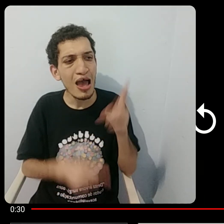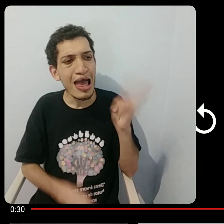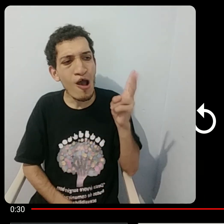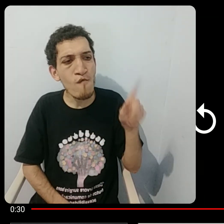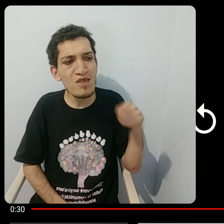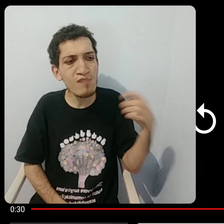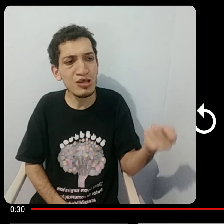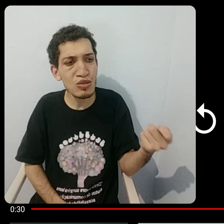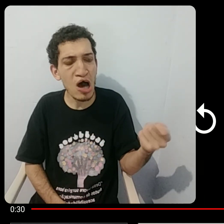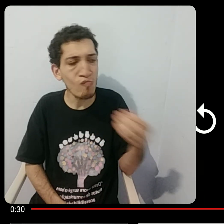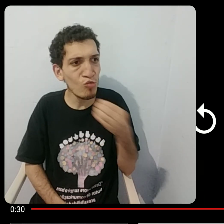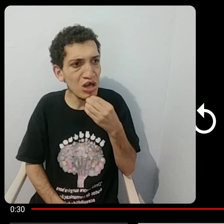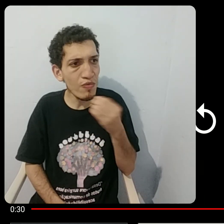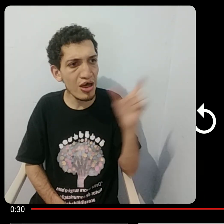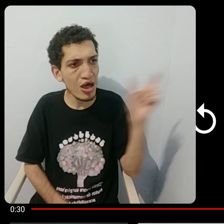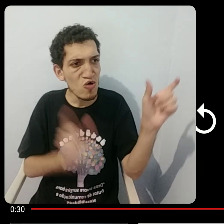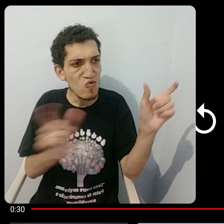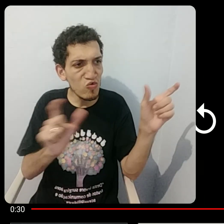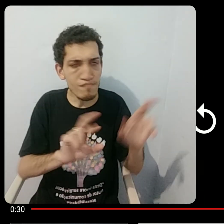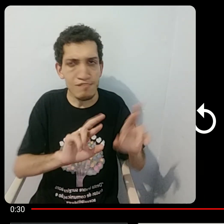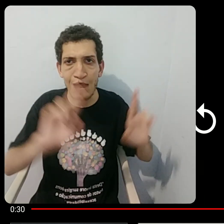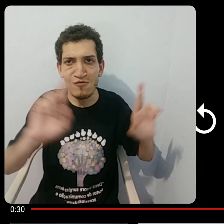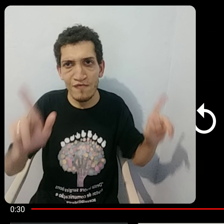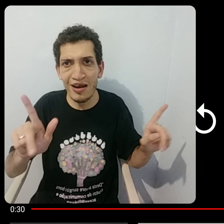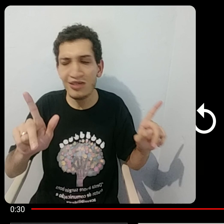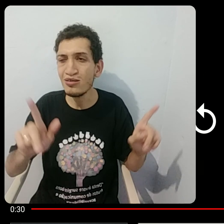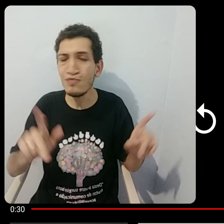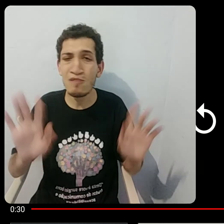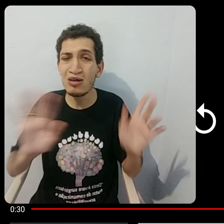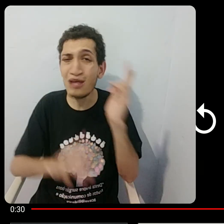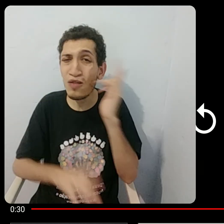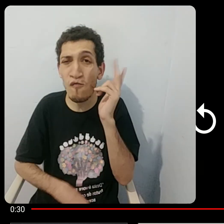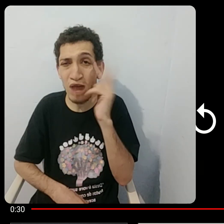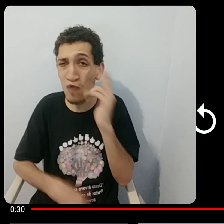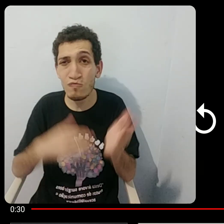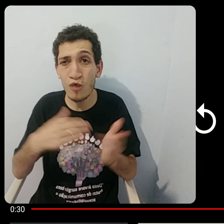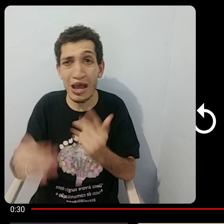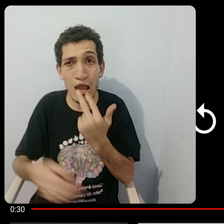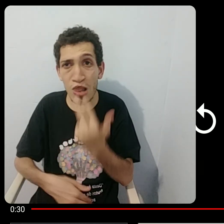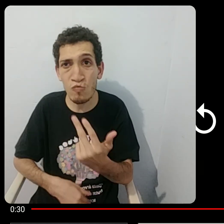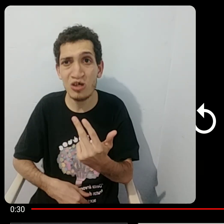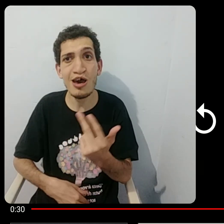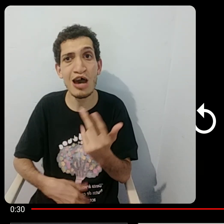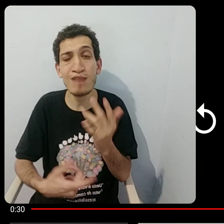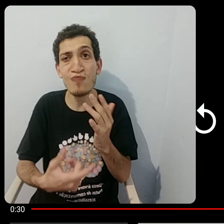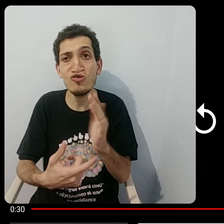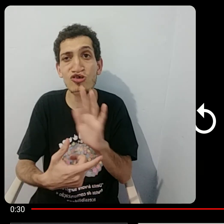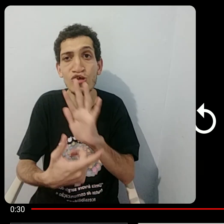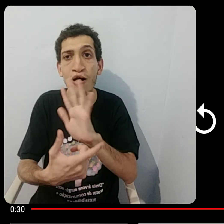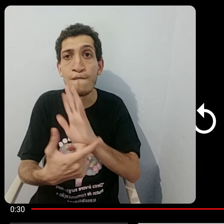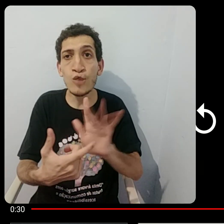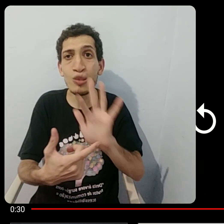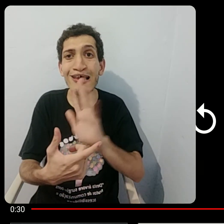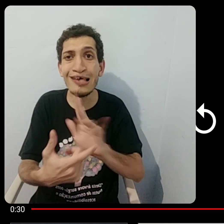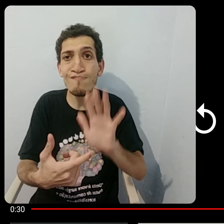Mas qual é que é o mesmo sinal? Podia ter duas palavras diferentes. Não, isso é normal. Qualquer língua, isso é chamado de